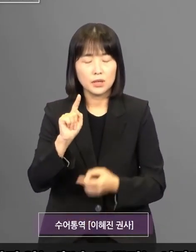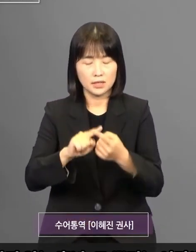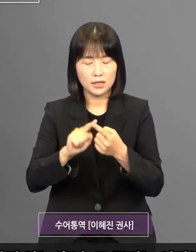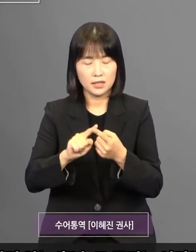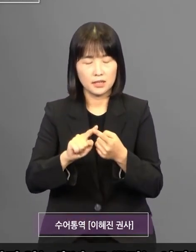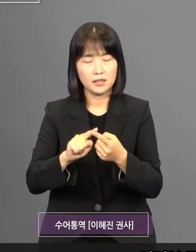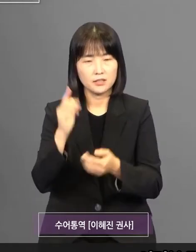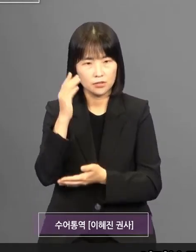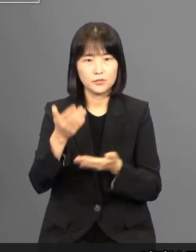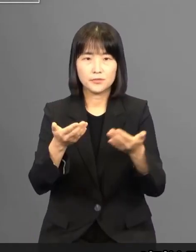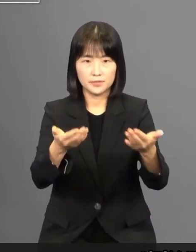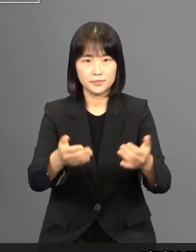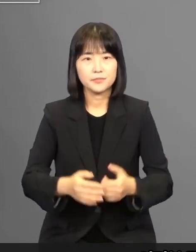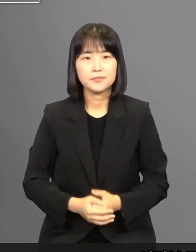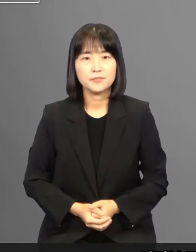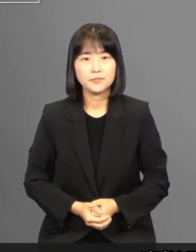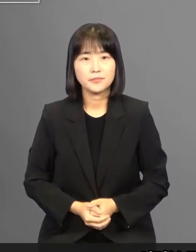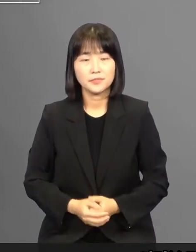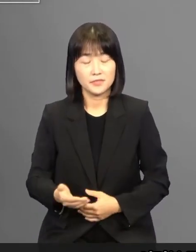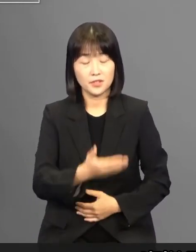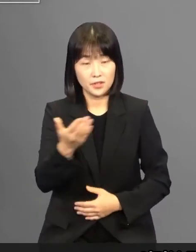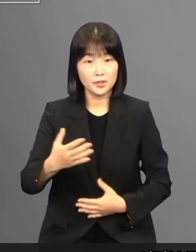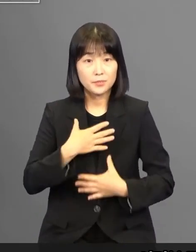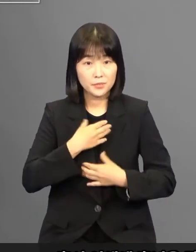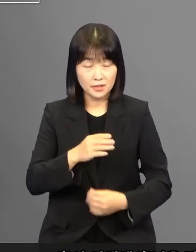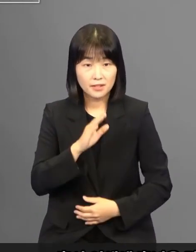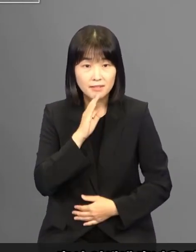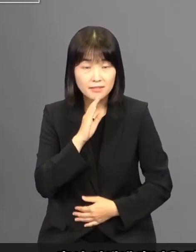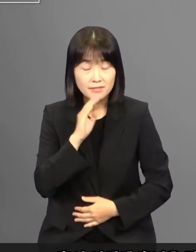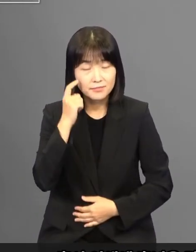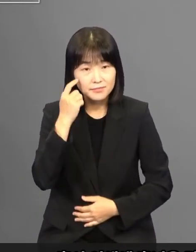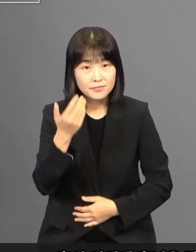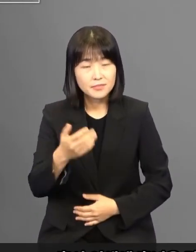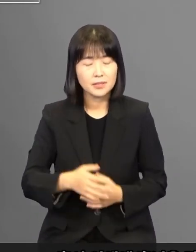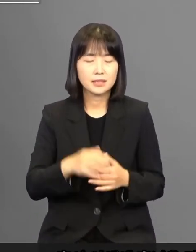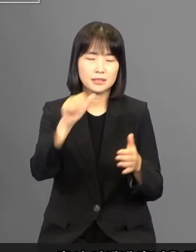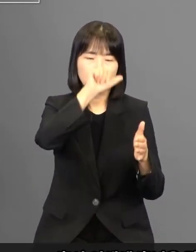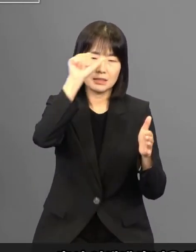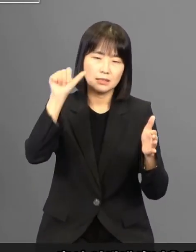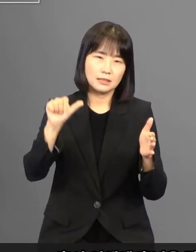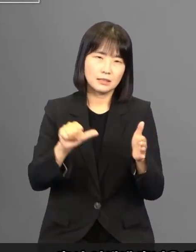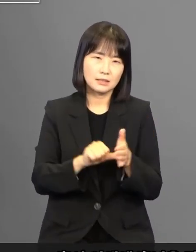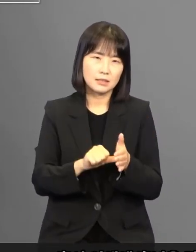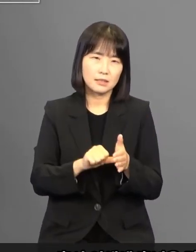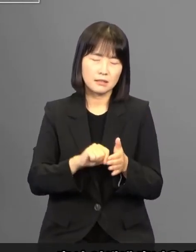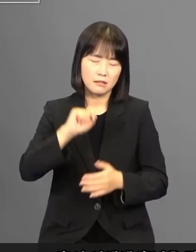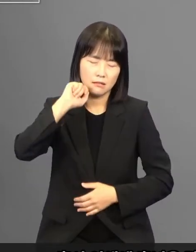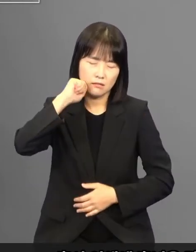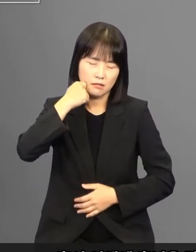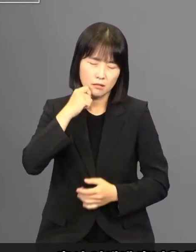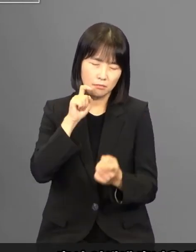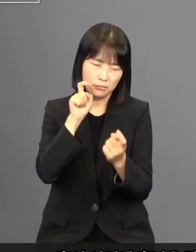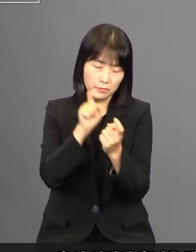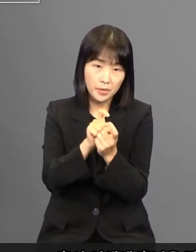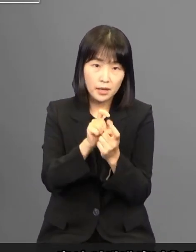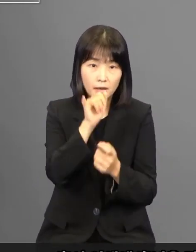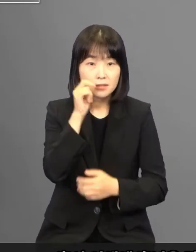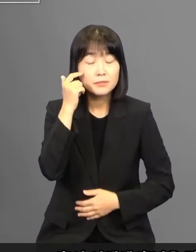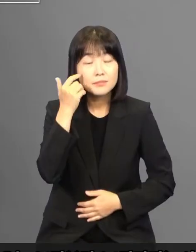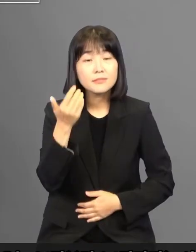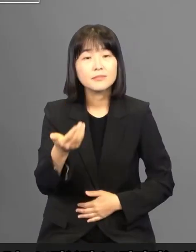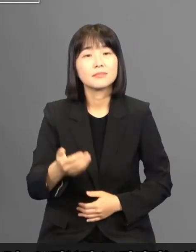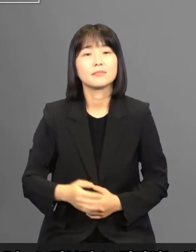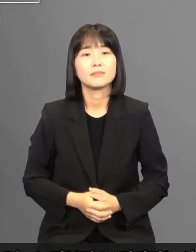나누겠습니다. 여러분 정말 평안하십니까? 혹시 인생의 흉년을 당하고 있는 분 계시지